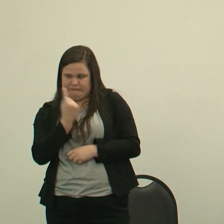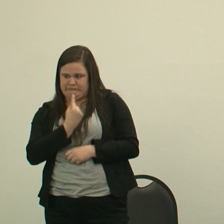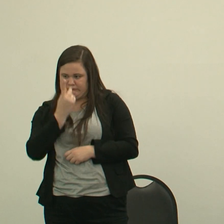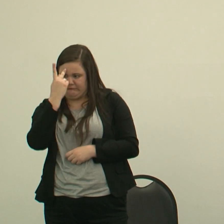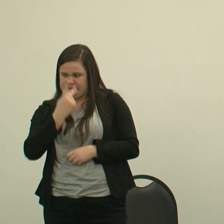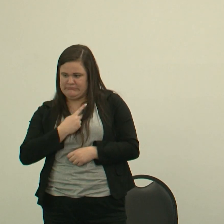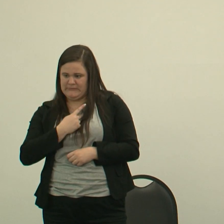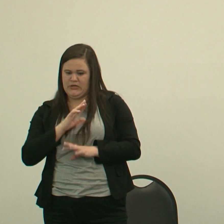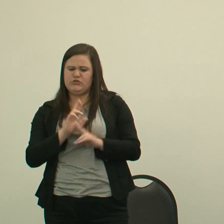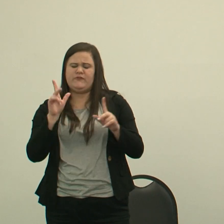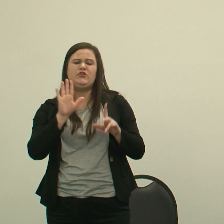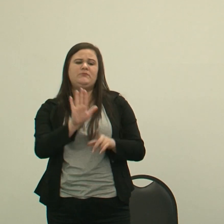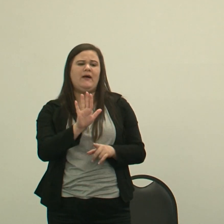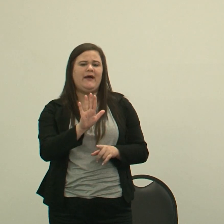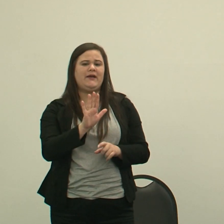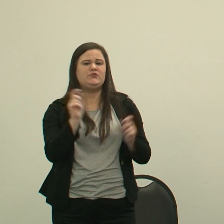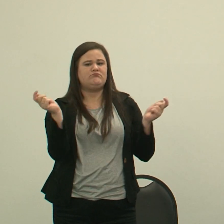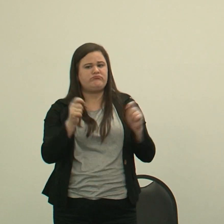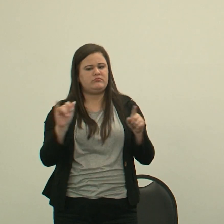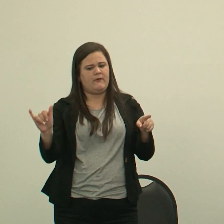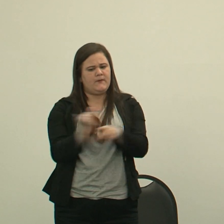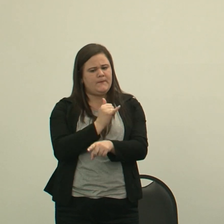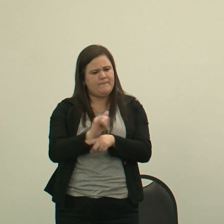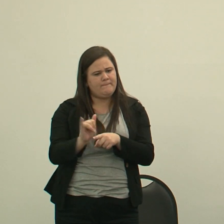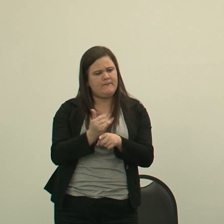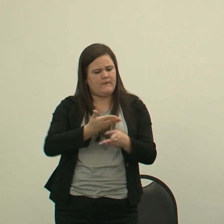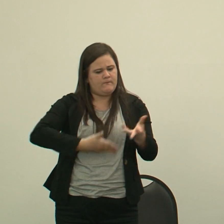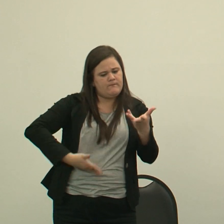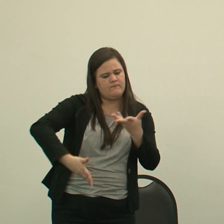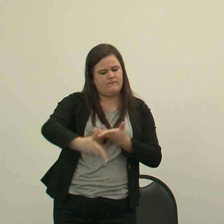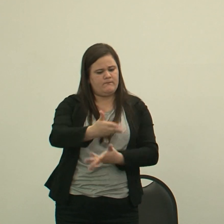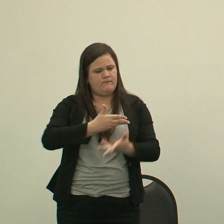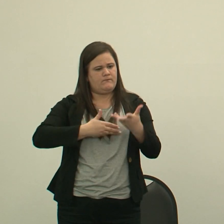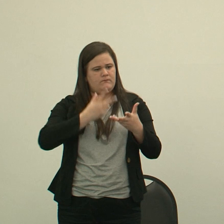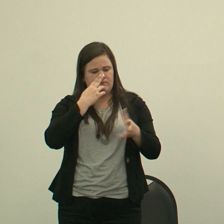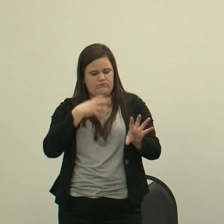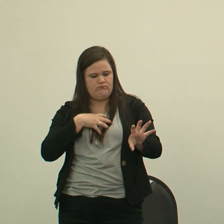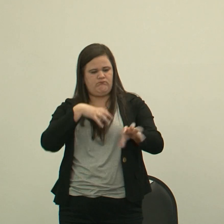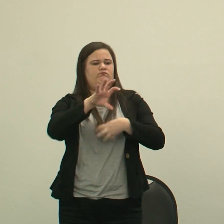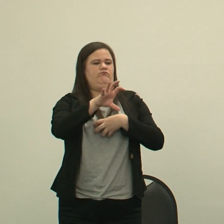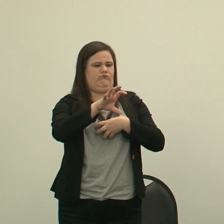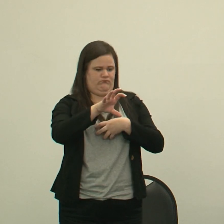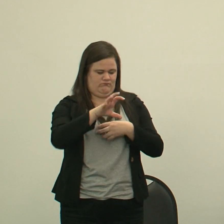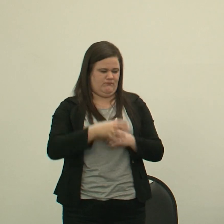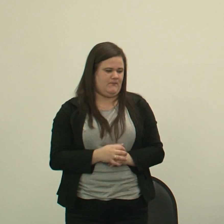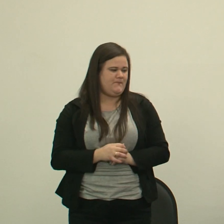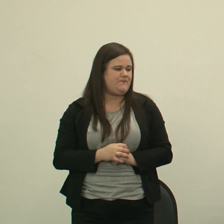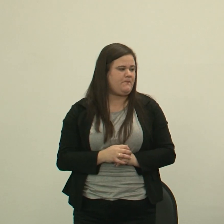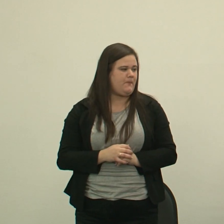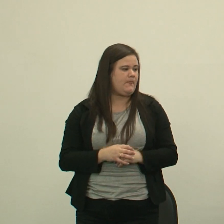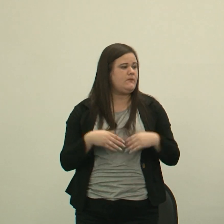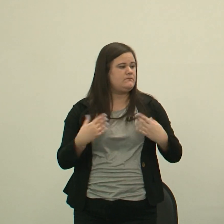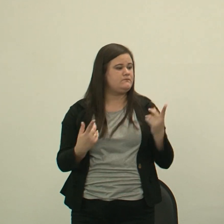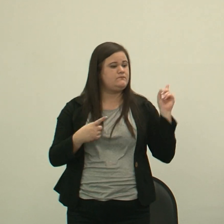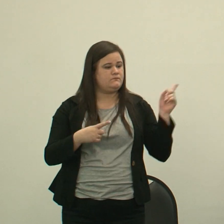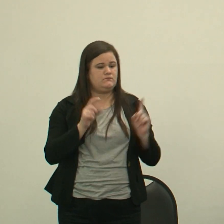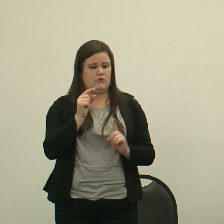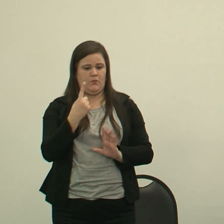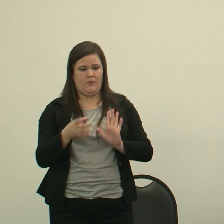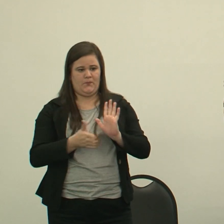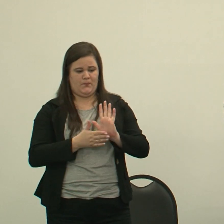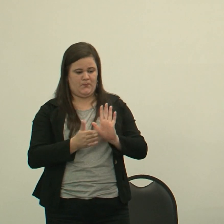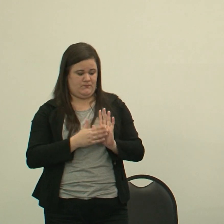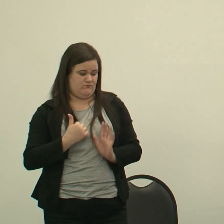também um tipo de solidão que a gente pode se aproximar, no sentido de se colocar no lugar do outro. E aí, uma das propostas que eu falei para a Gisele,